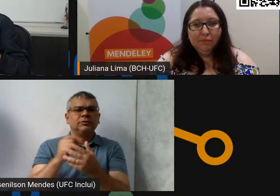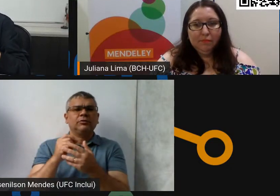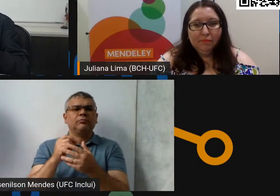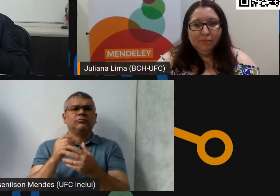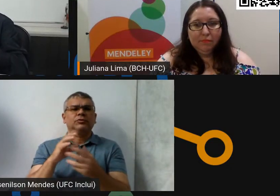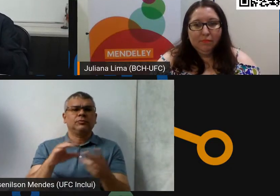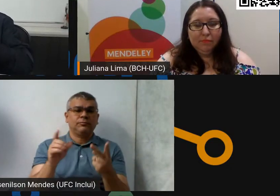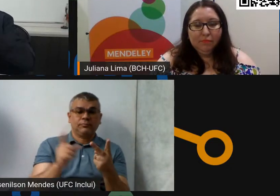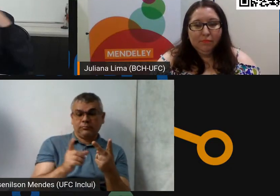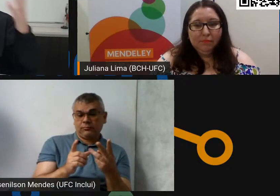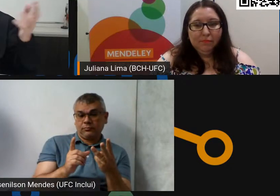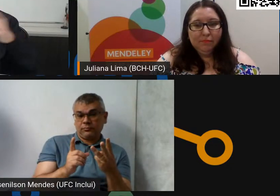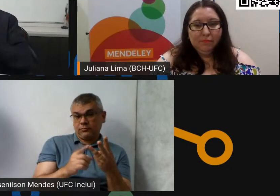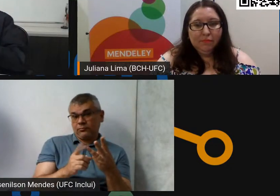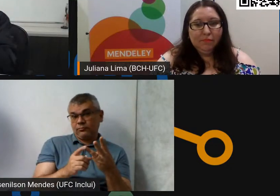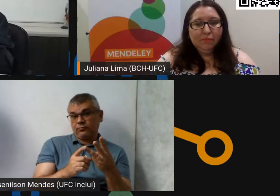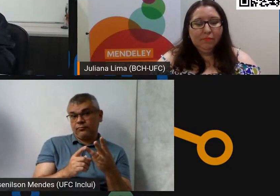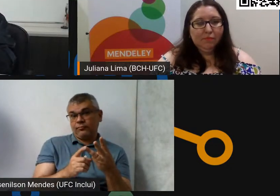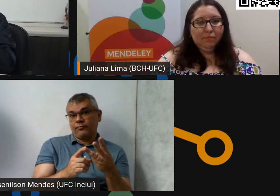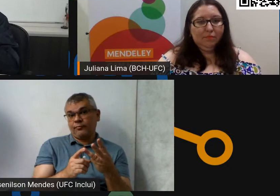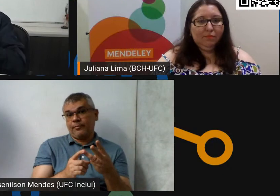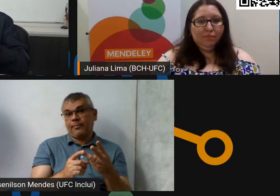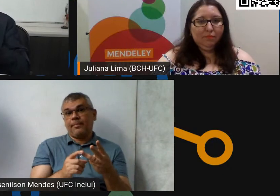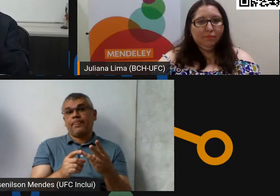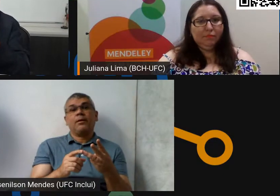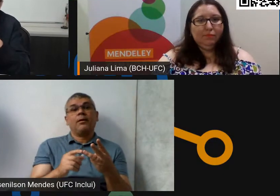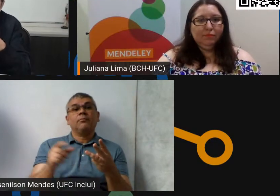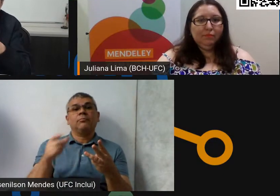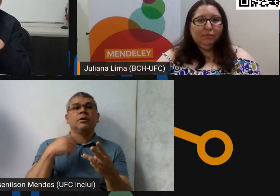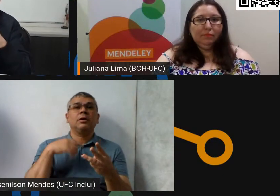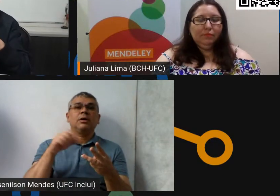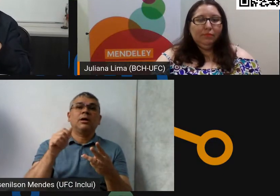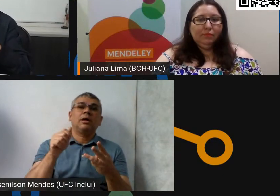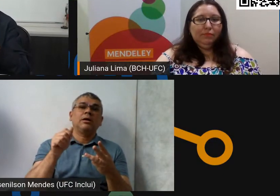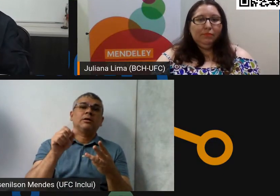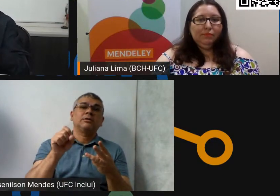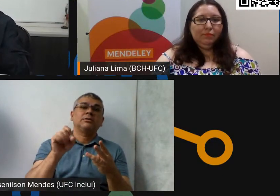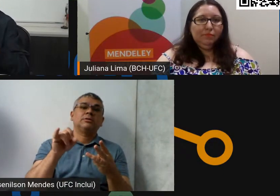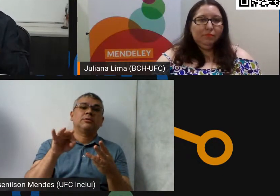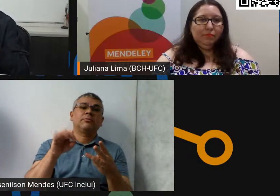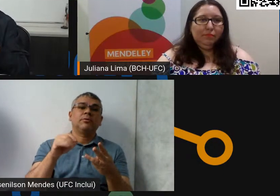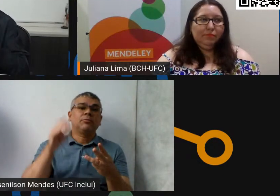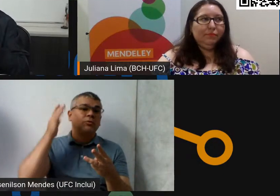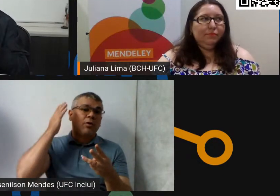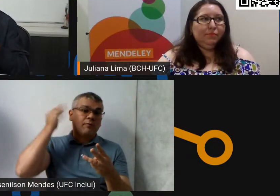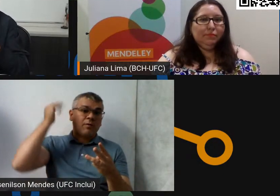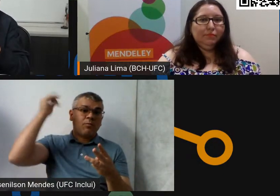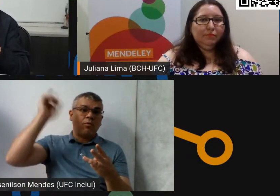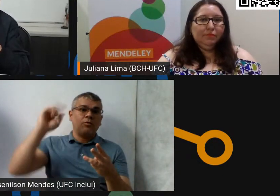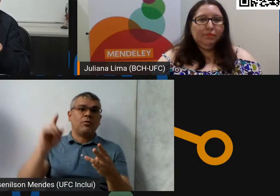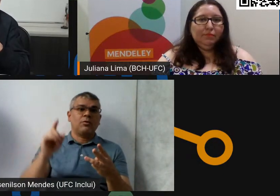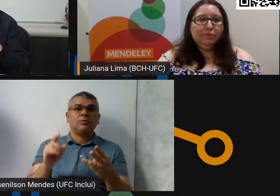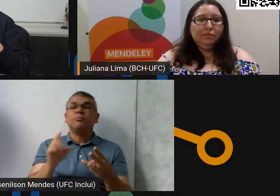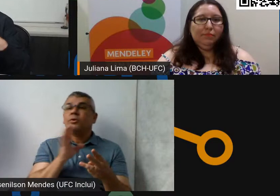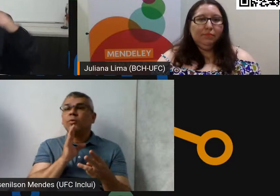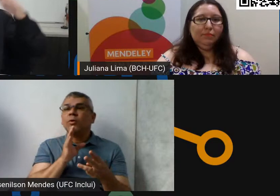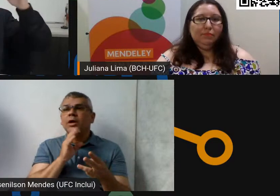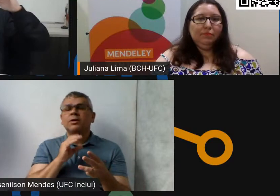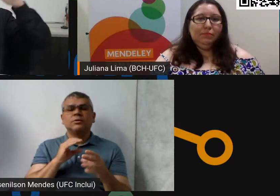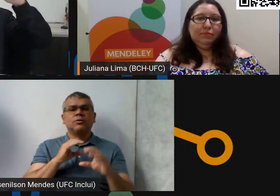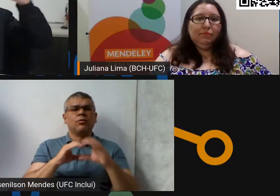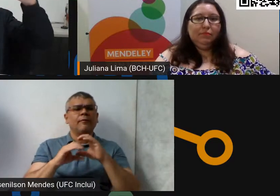que um indivíduo que não é famoso, mas ele faz e tal, né? Ele conversa mais da linguagem do cientista, porque